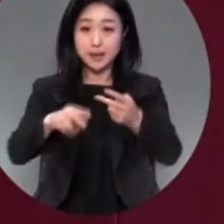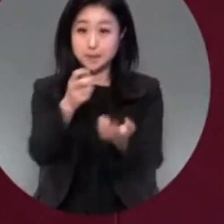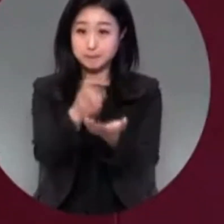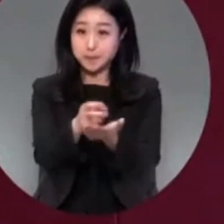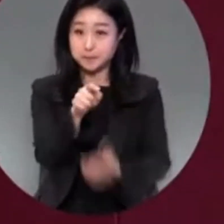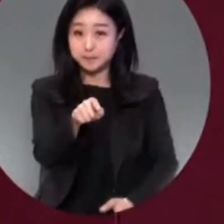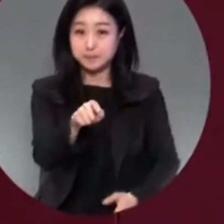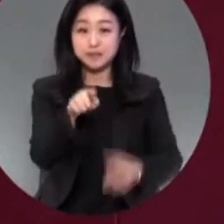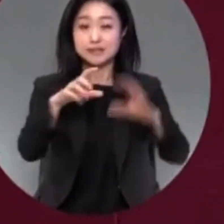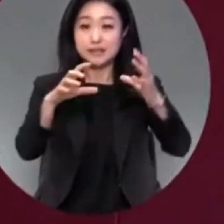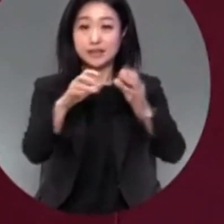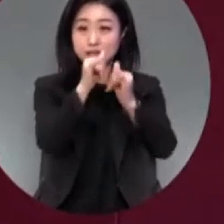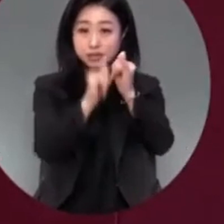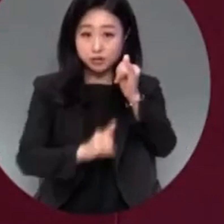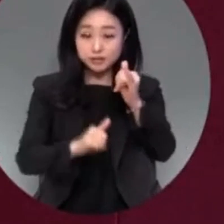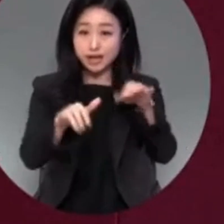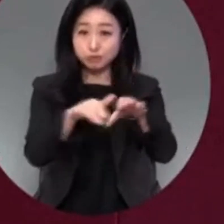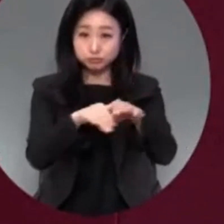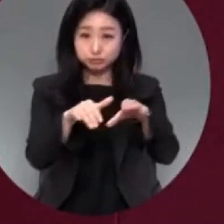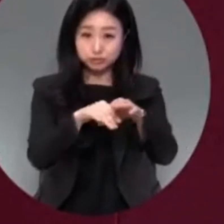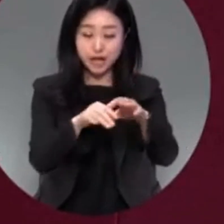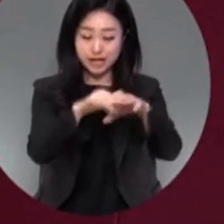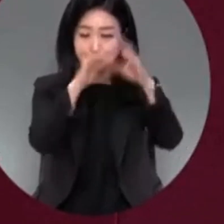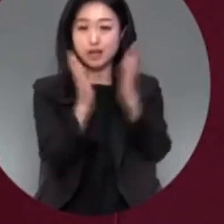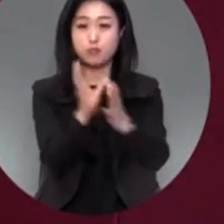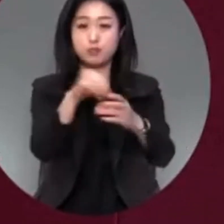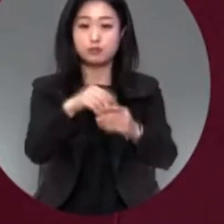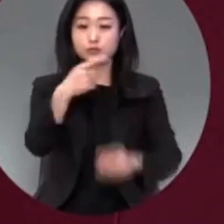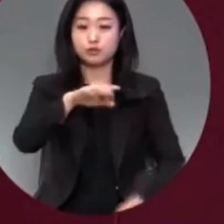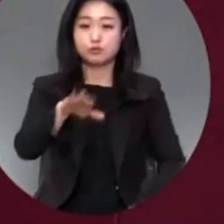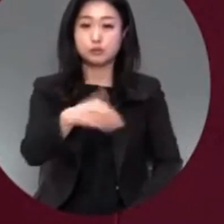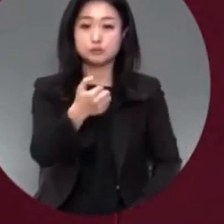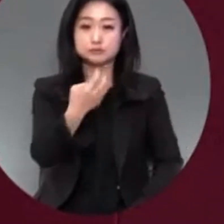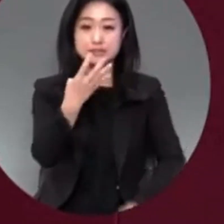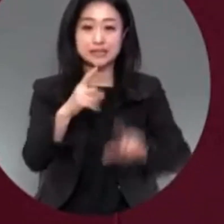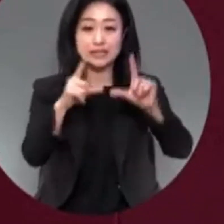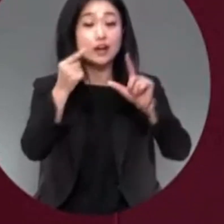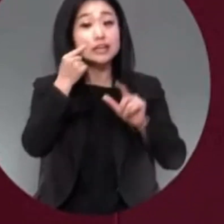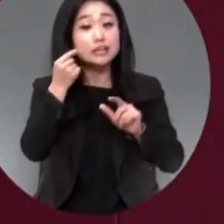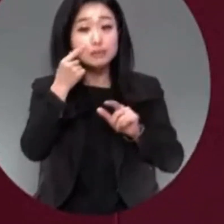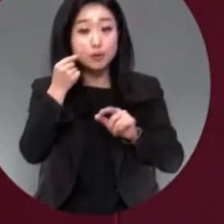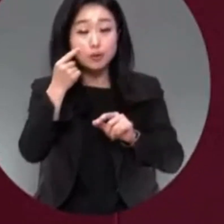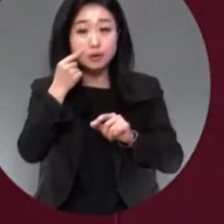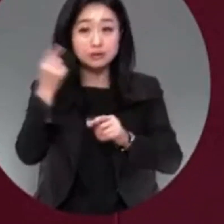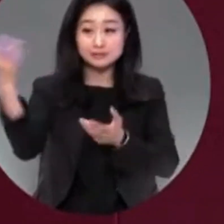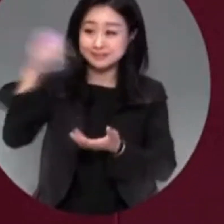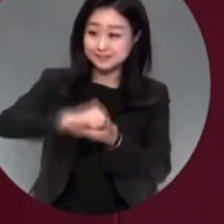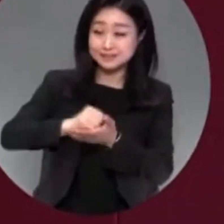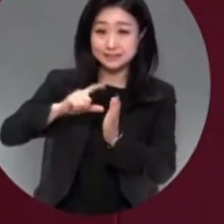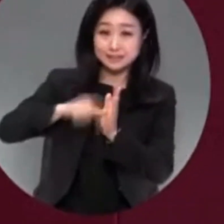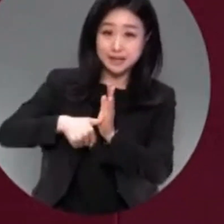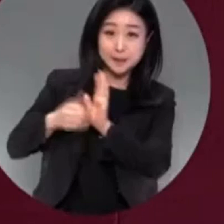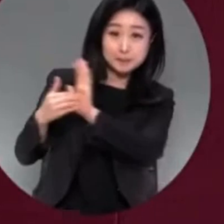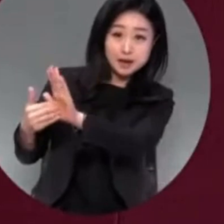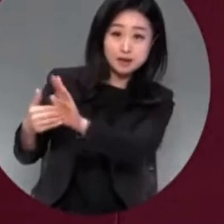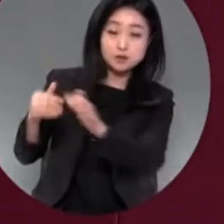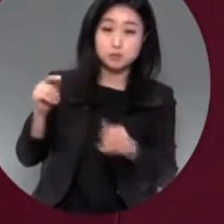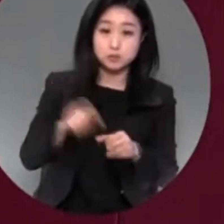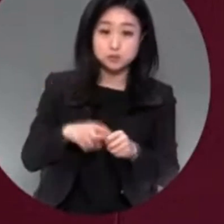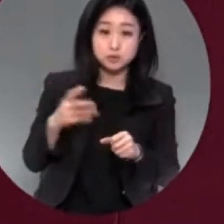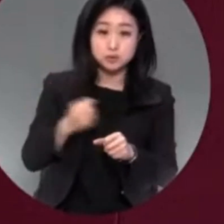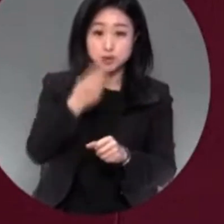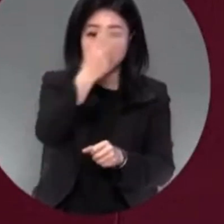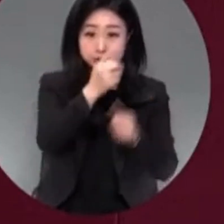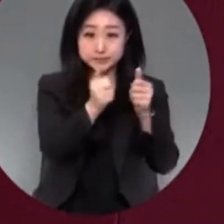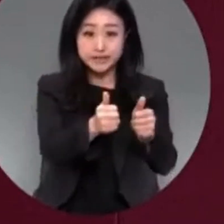역사와 문화 그리고 정치 현실의 산물입니다. 1954년 일제 순사들의 만행을 기억하고 방지해야 한다며